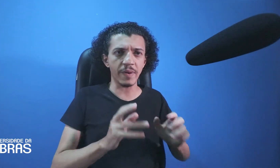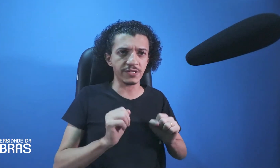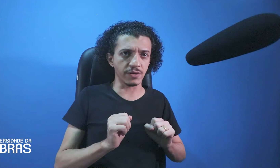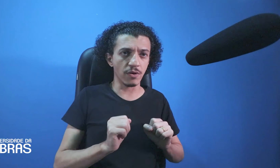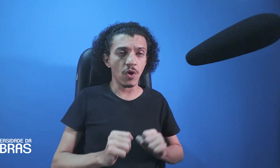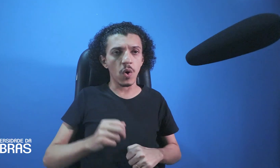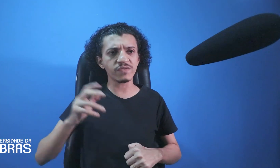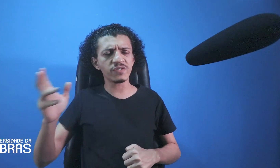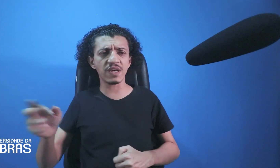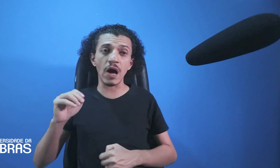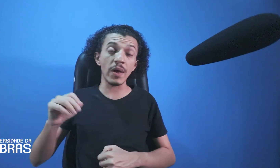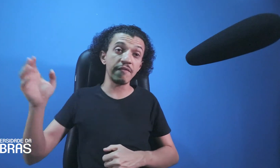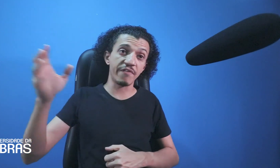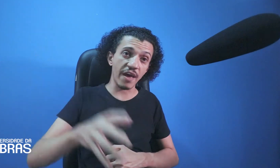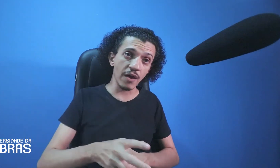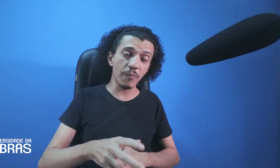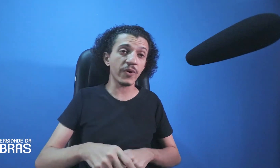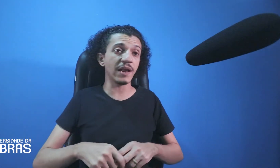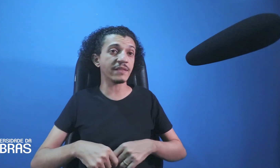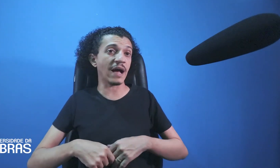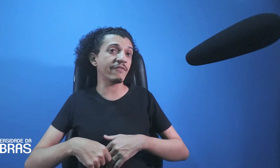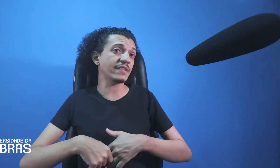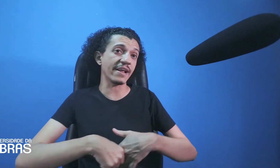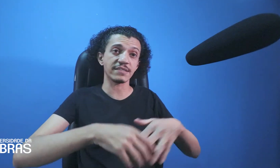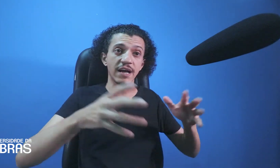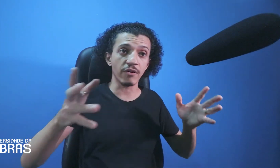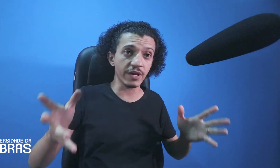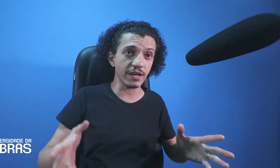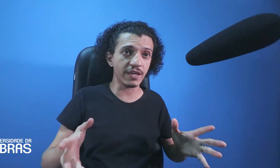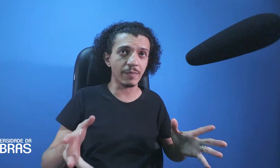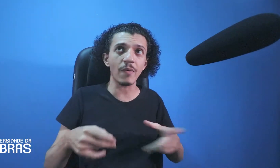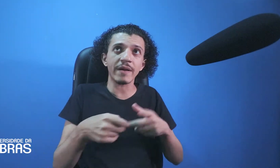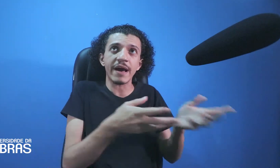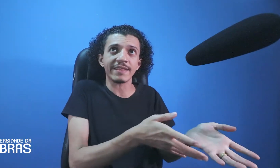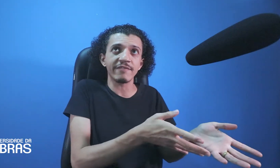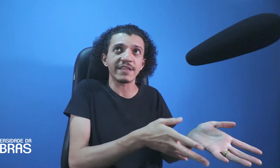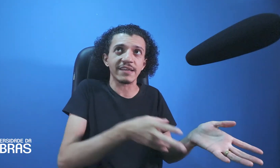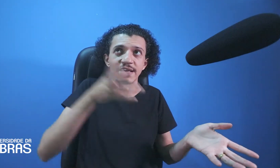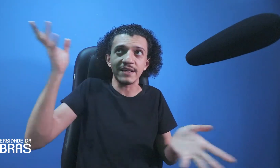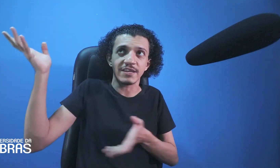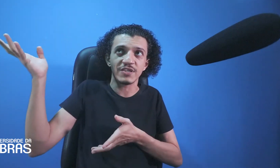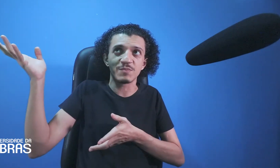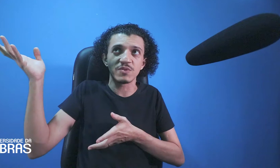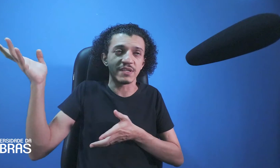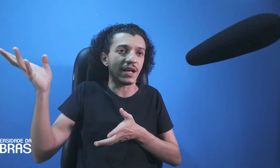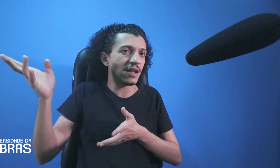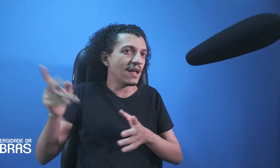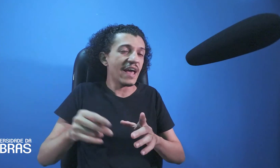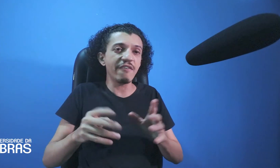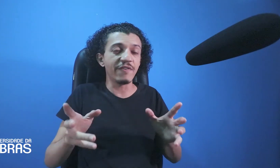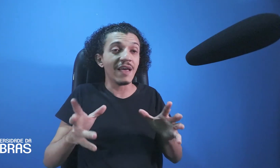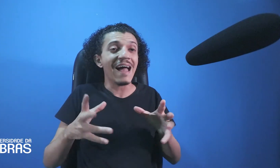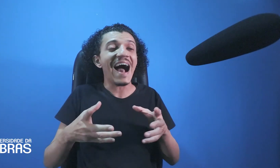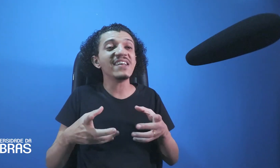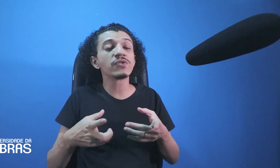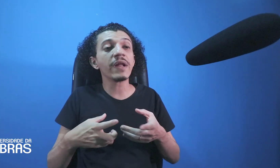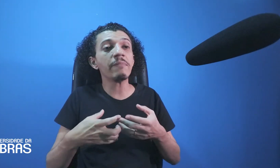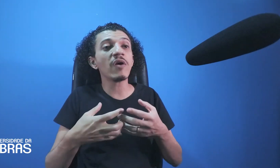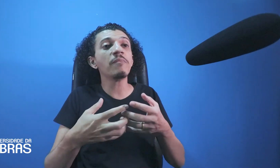Brasil. Outros vão dizer não, ele veio porque ele estava interessado em alguém daqui. Mas como é que o cara estava interessado? Ele já tinha a esposa dele. Enfim, a história é bem